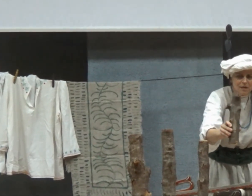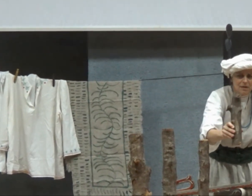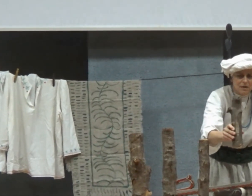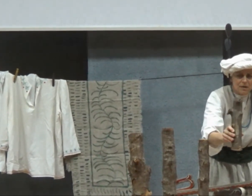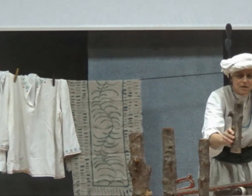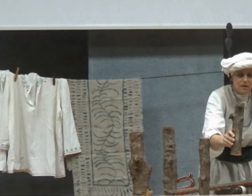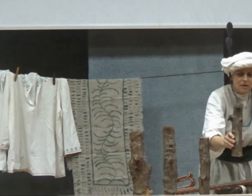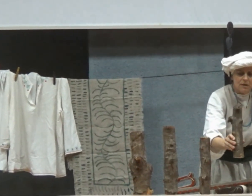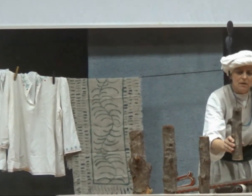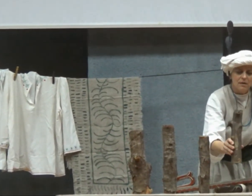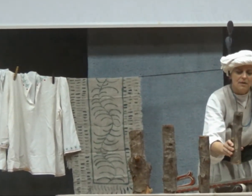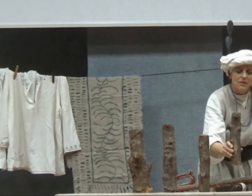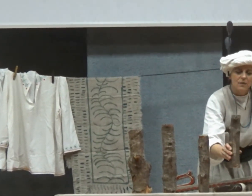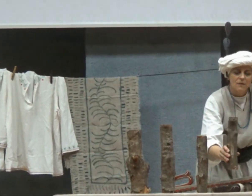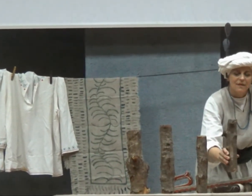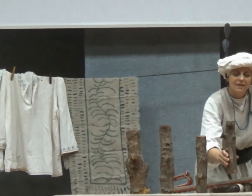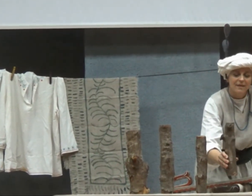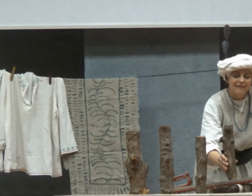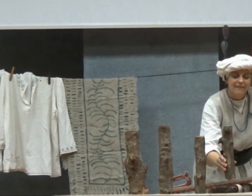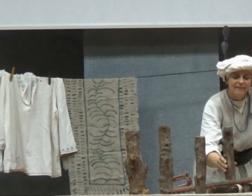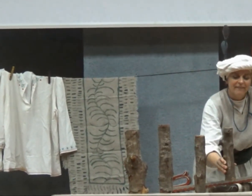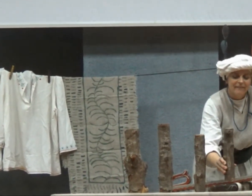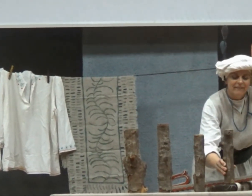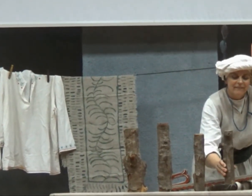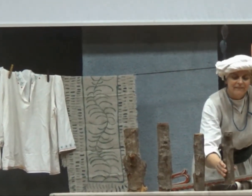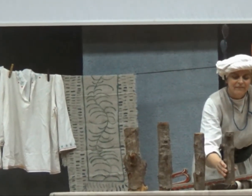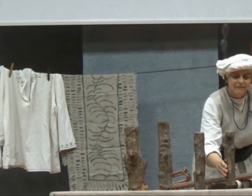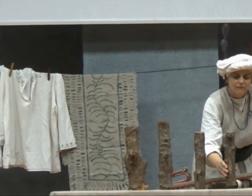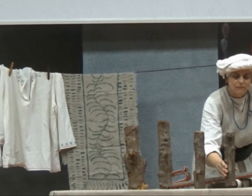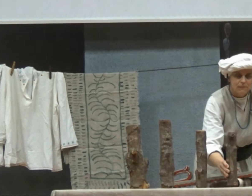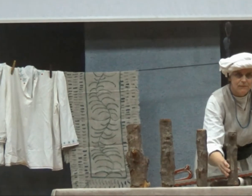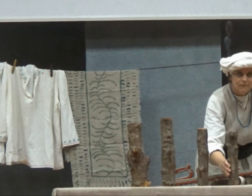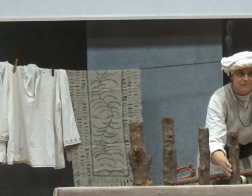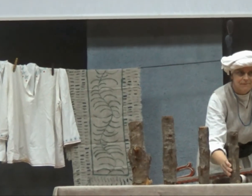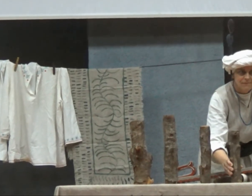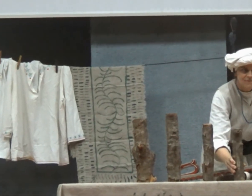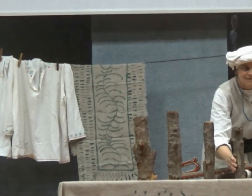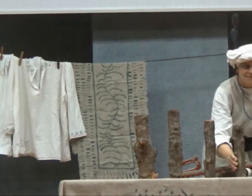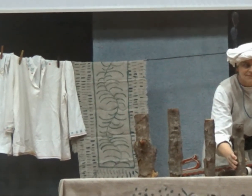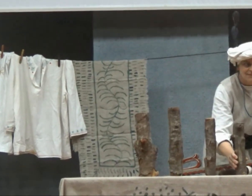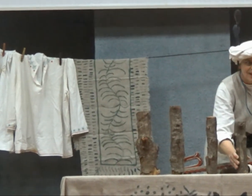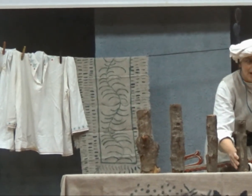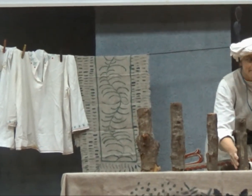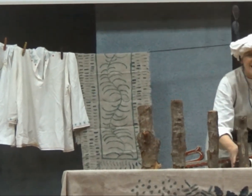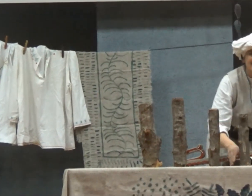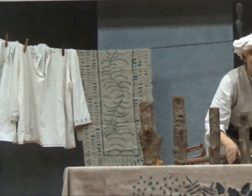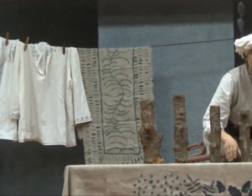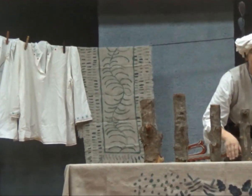Yeah.